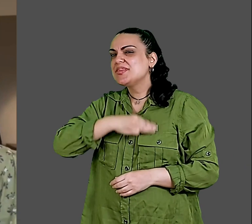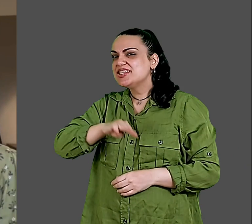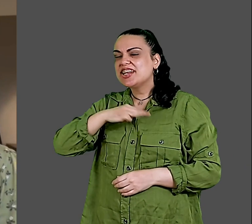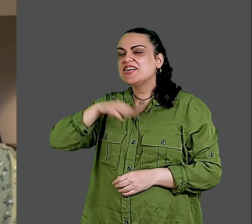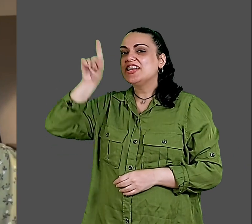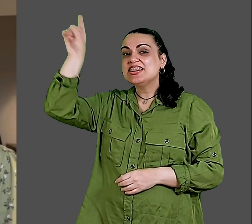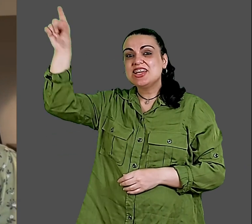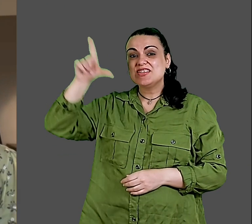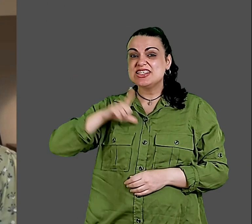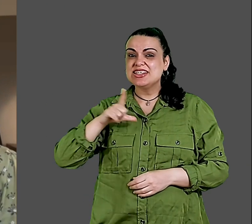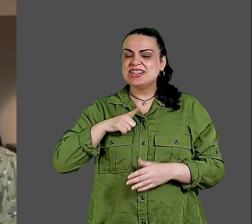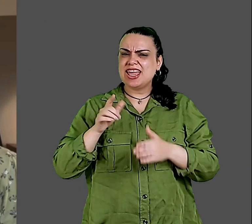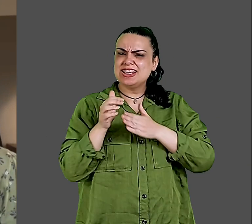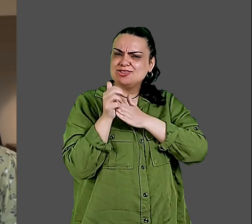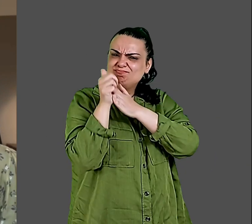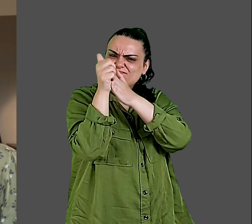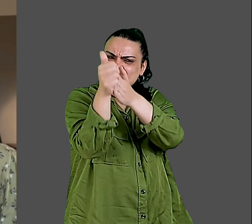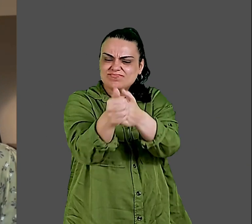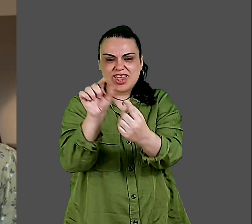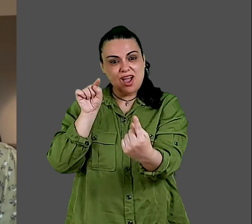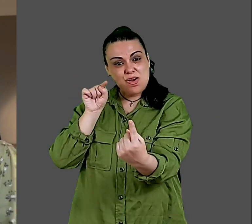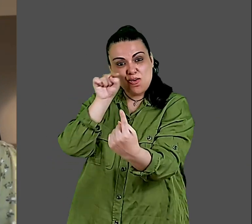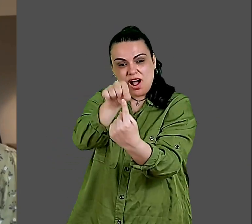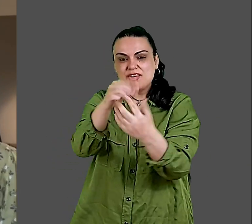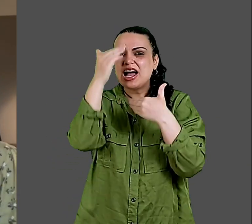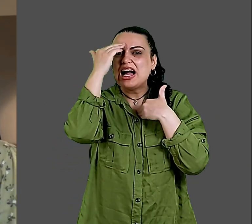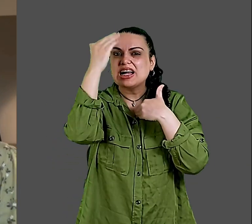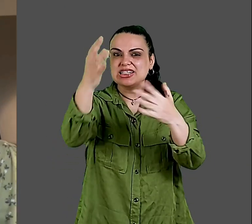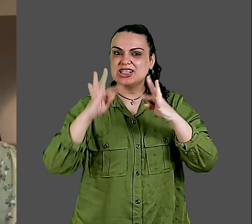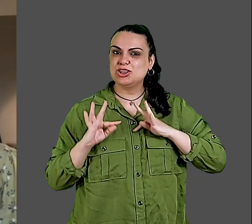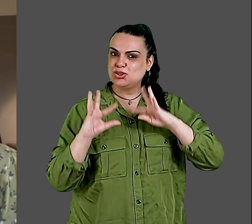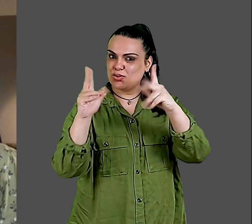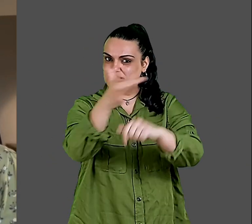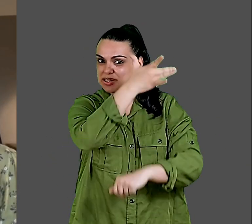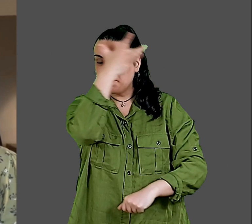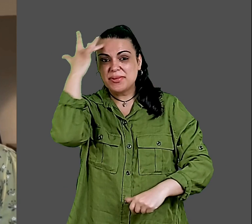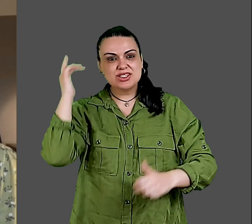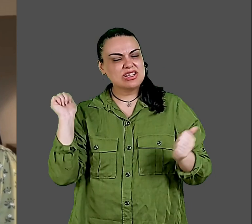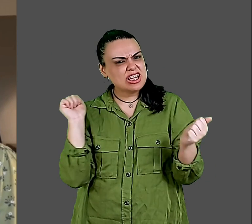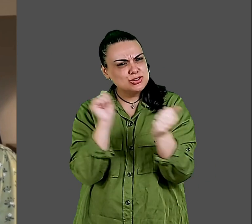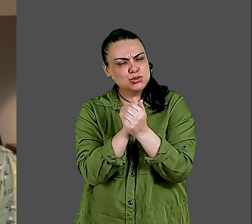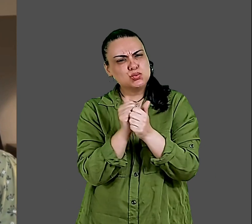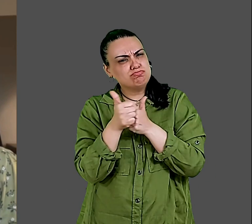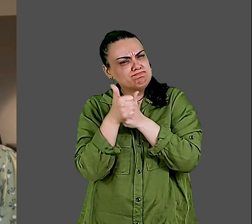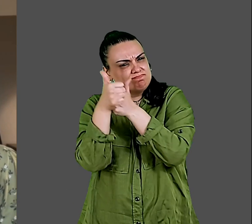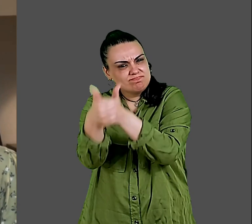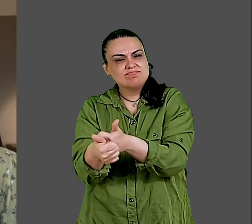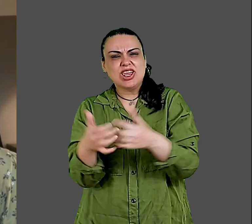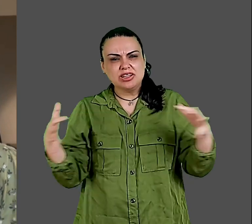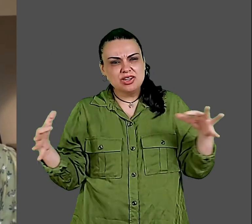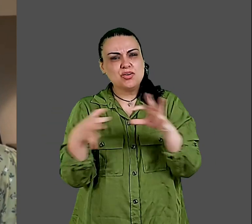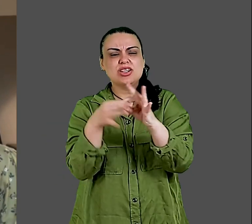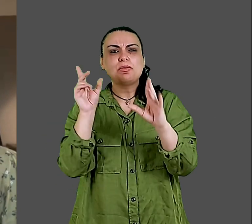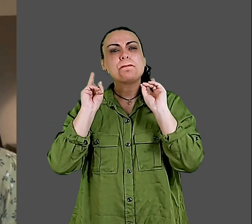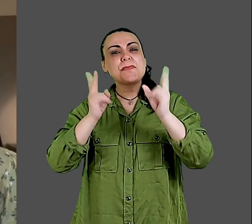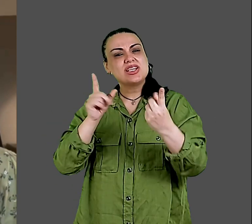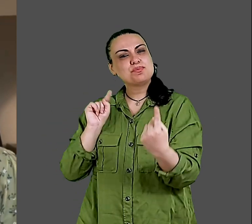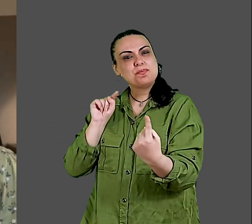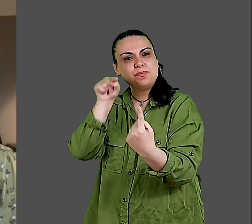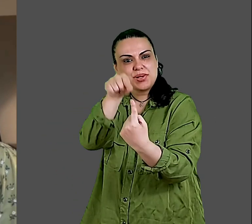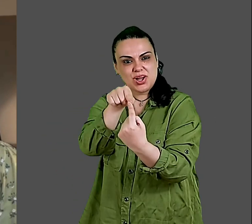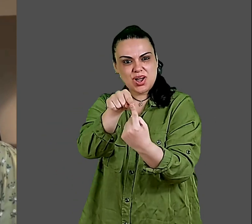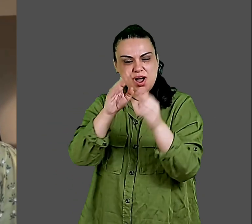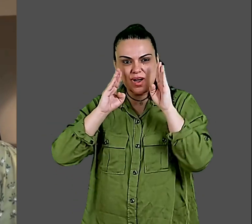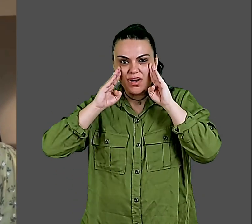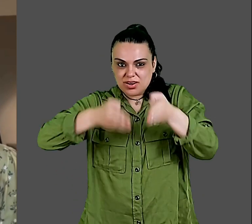quero glorificar a Deus por todas as pessoas que estão seguindo e acompanhando conosco juntos nesse